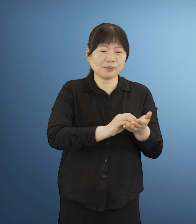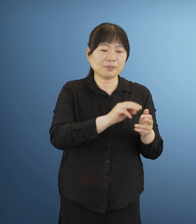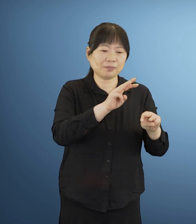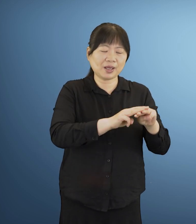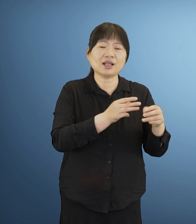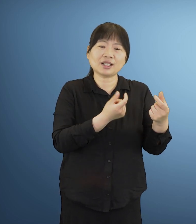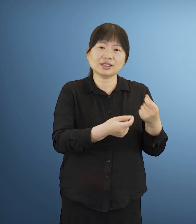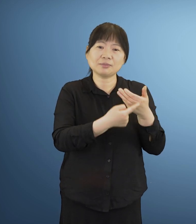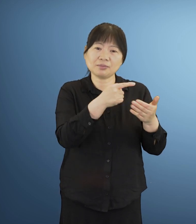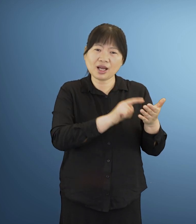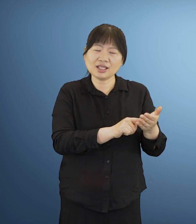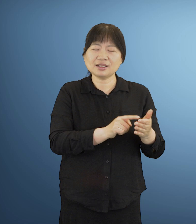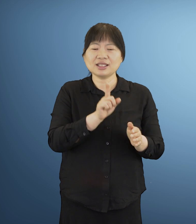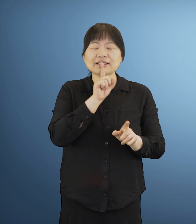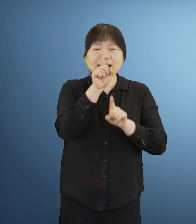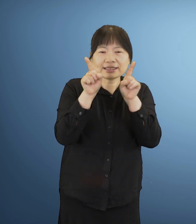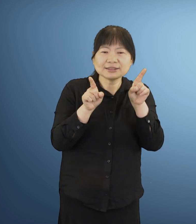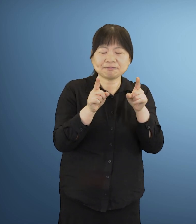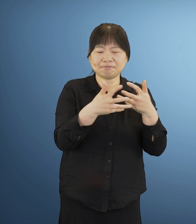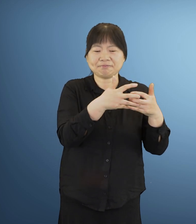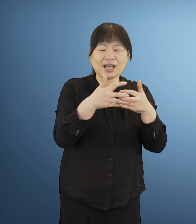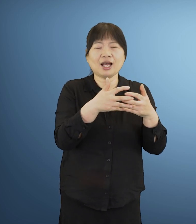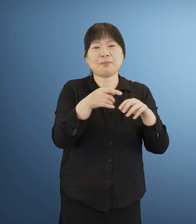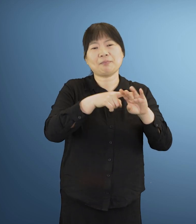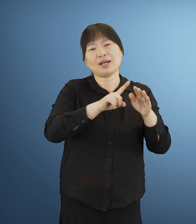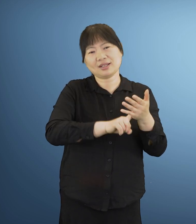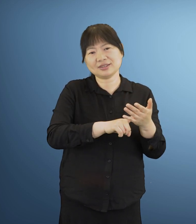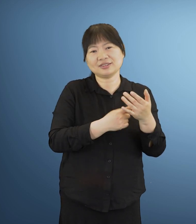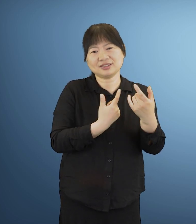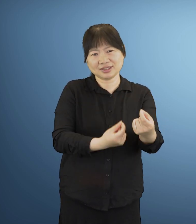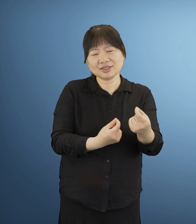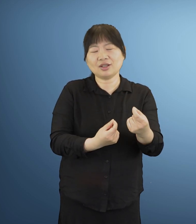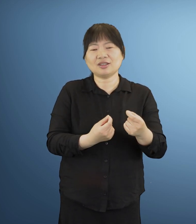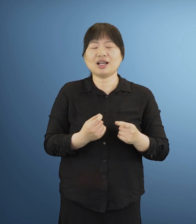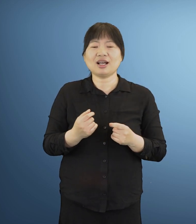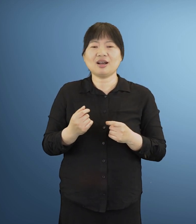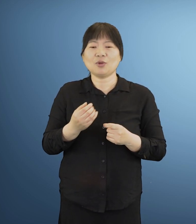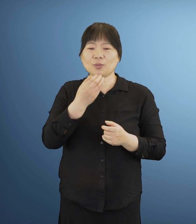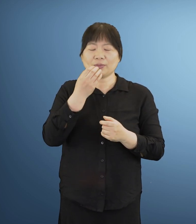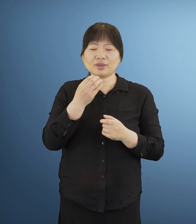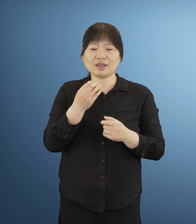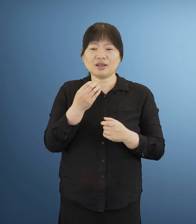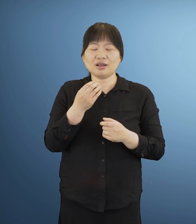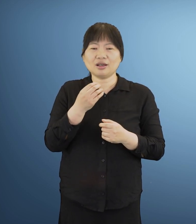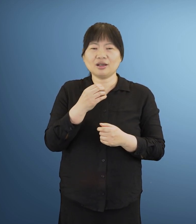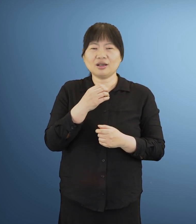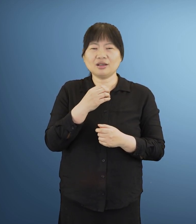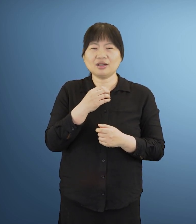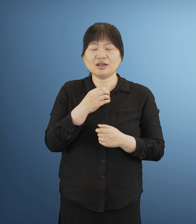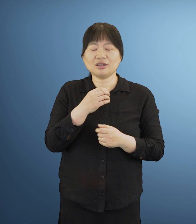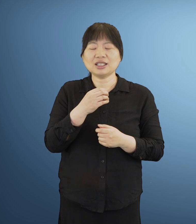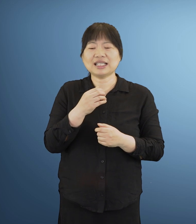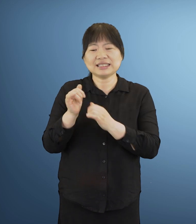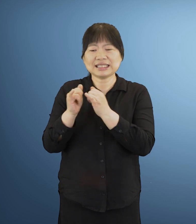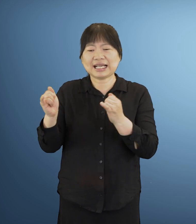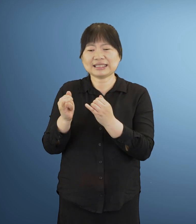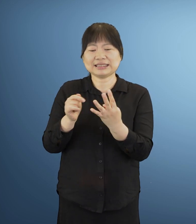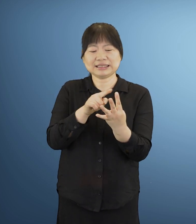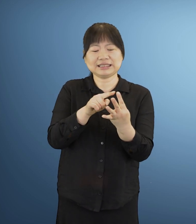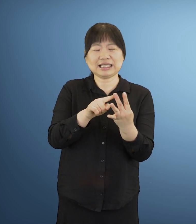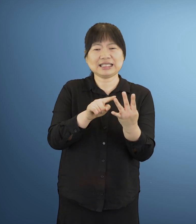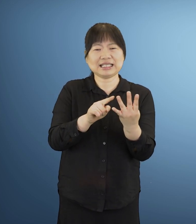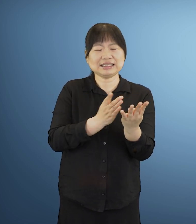같은 마음, 가시덤불 같은 마음, 이렇게 인간이 네 등분으로 나뉘어진다, 그 얘기가 아니에요. 사실은